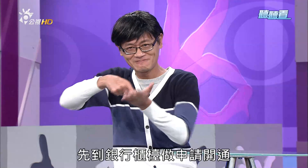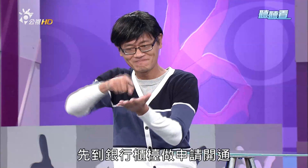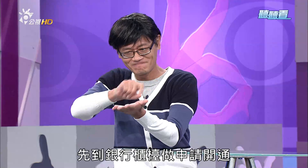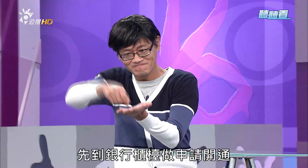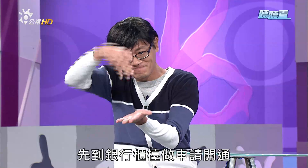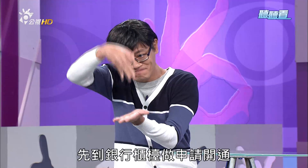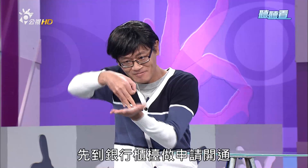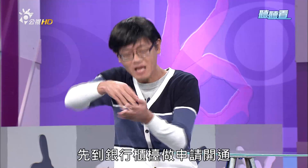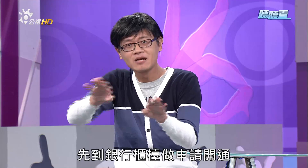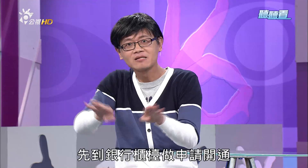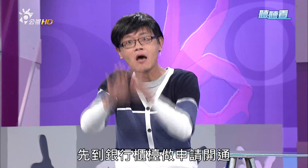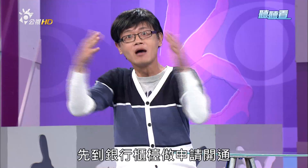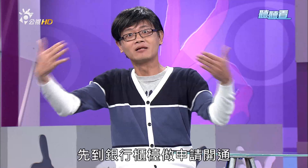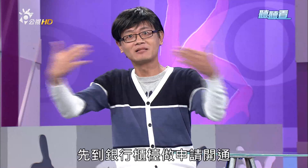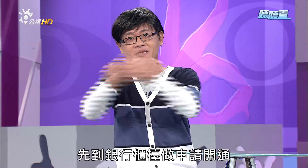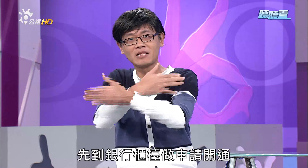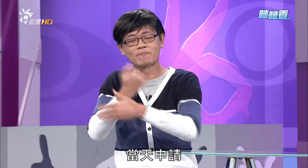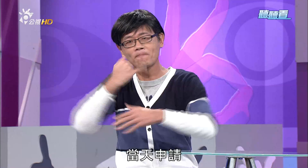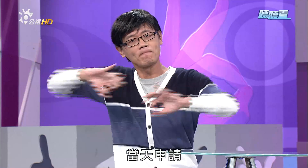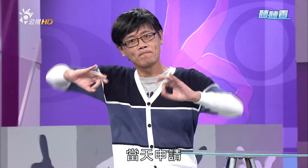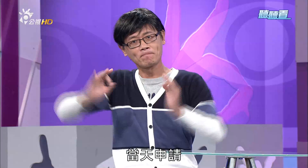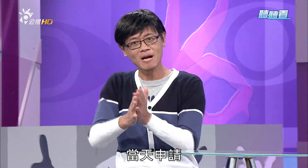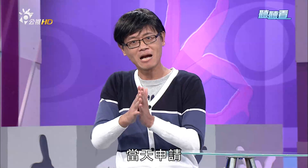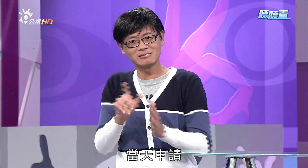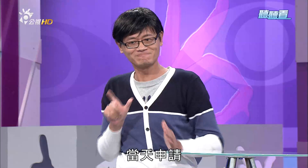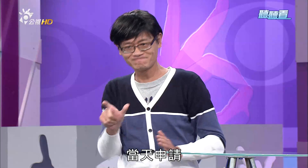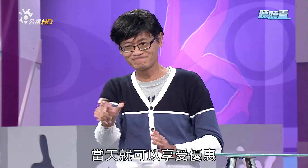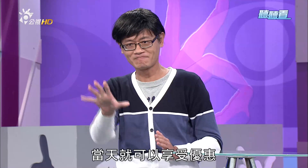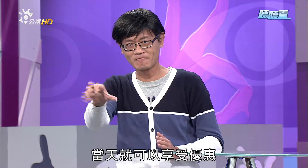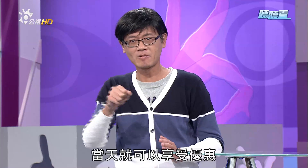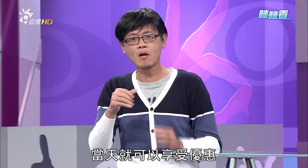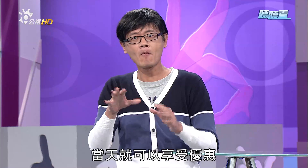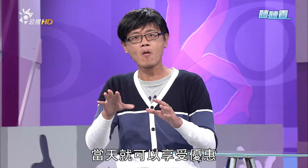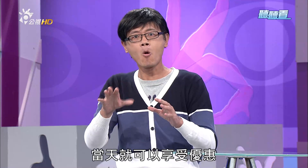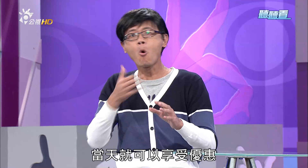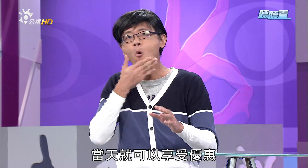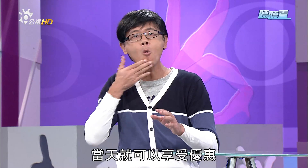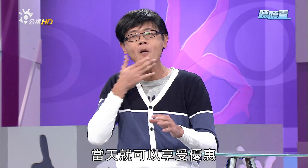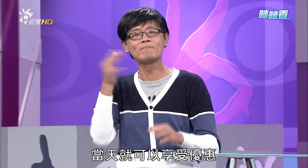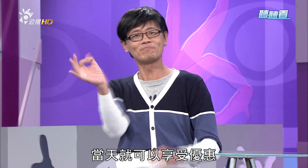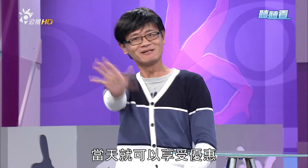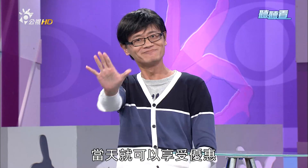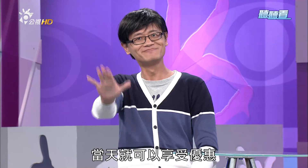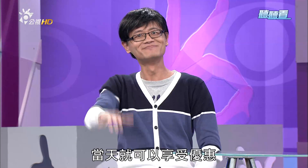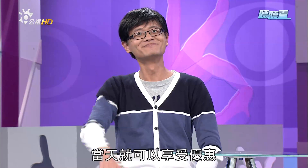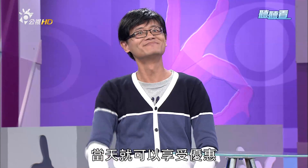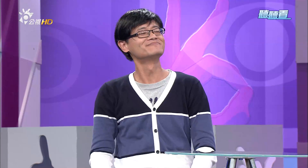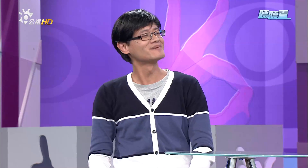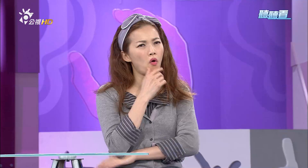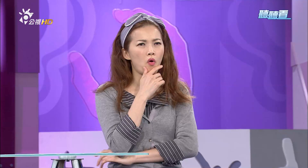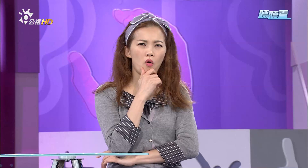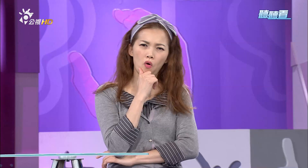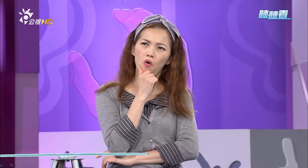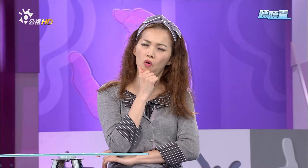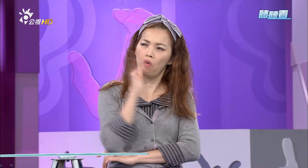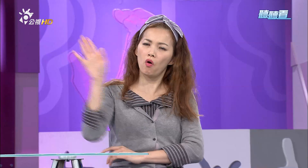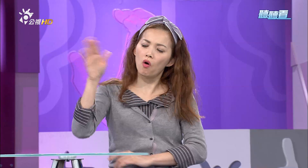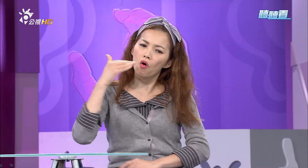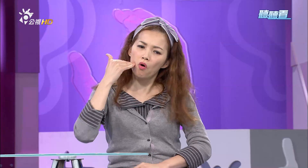台做申请开通，当天申请啊，当天就可以享受优惠哦。 哦。